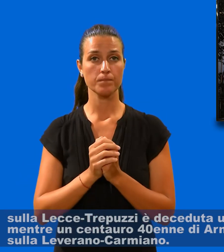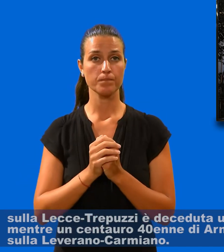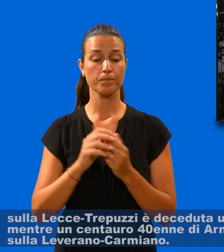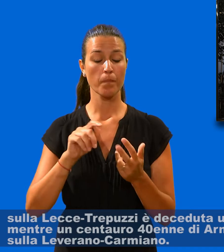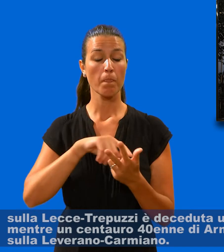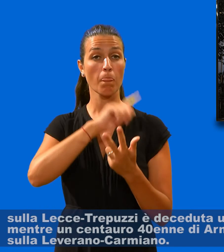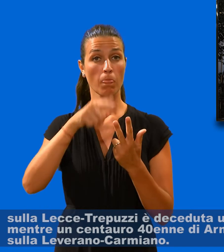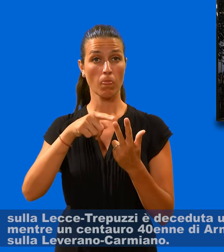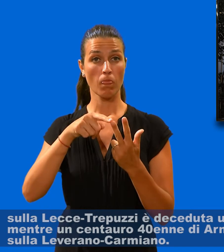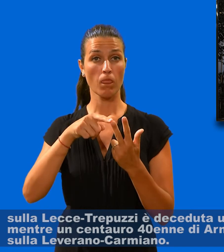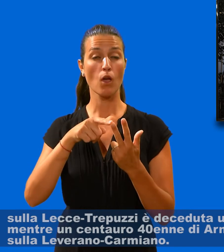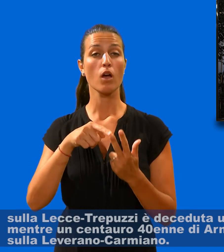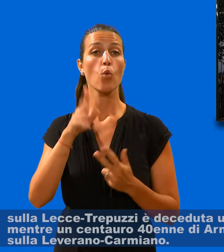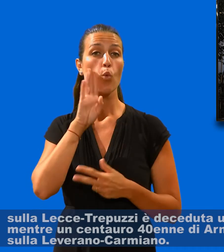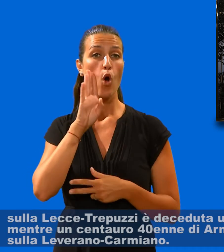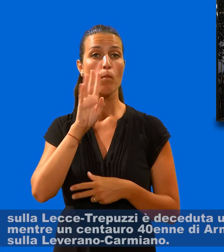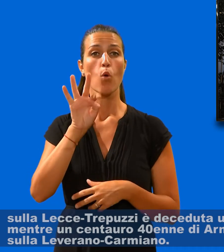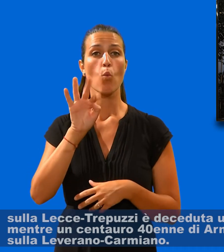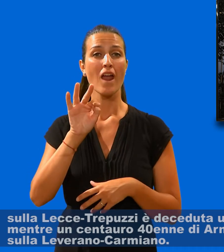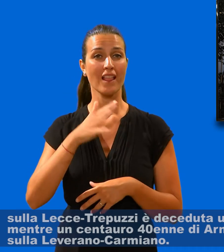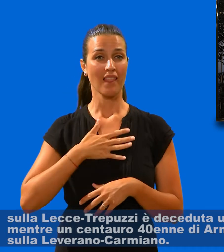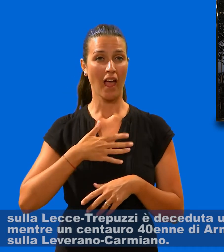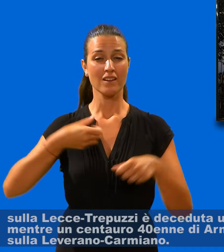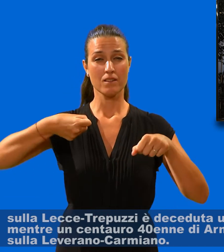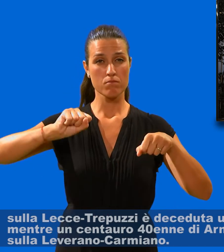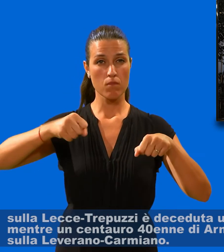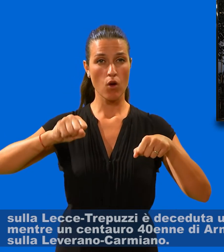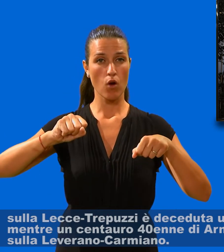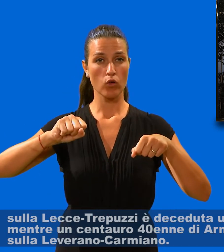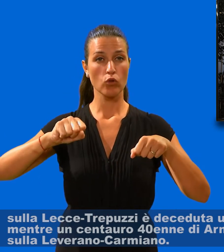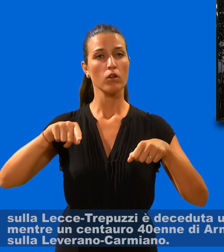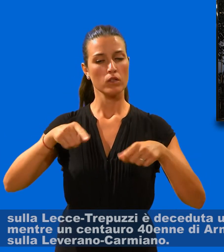quarantenne di arnesano e morto sulla leverano carmiano